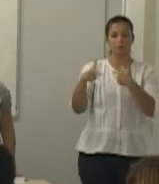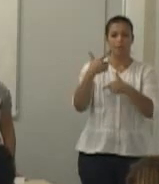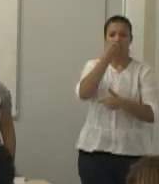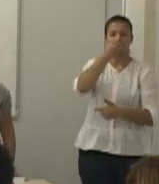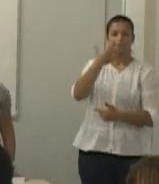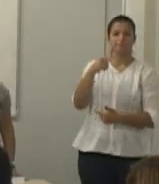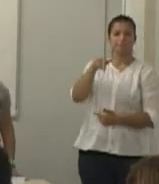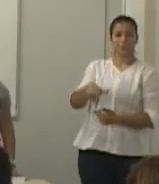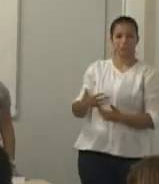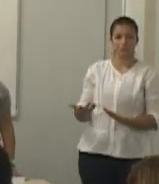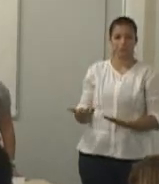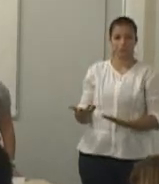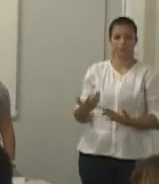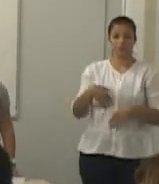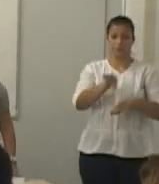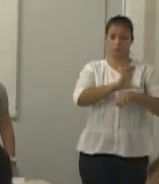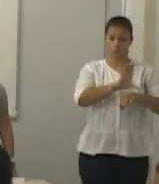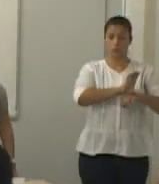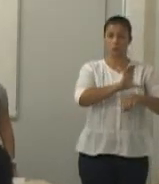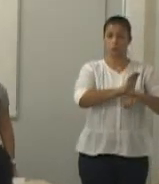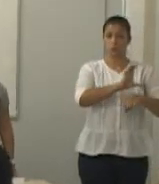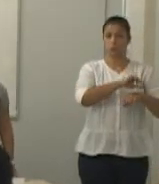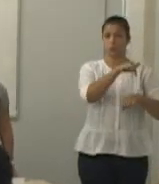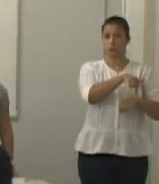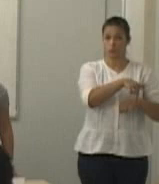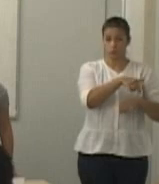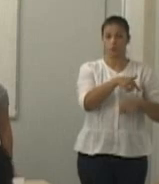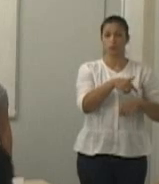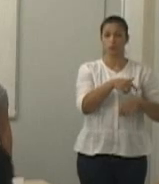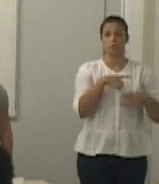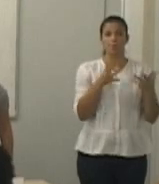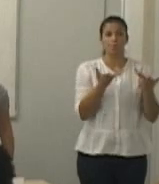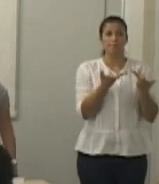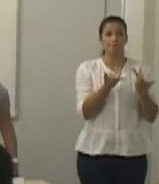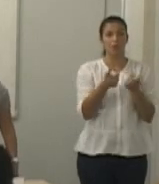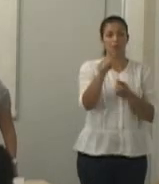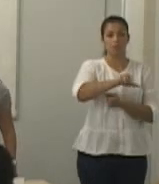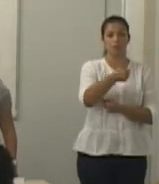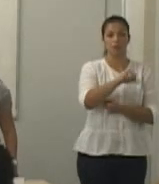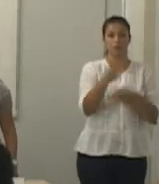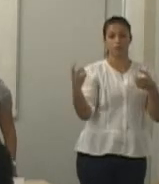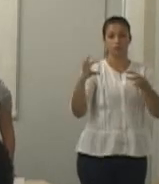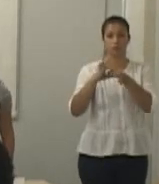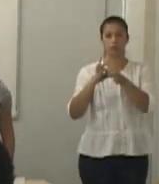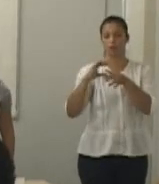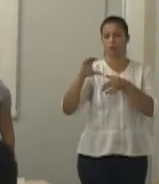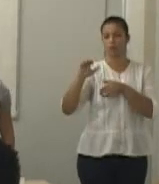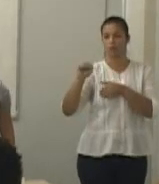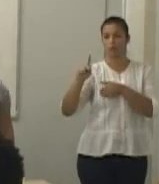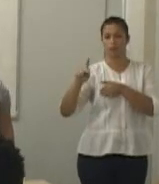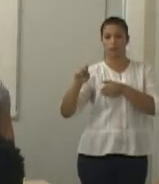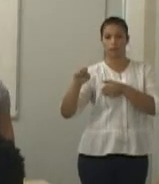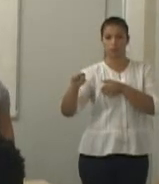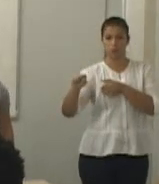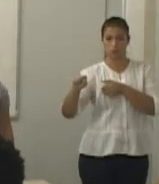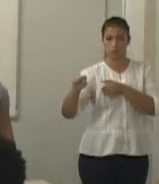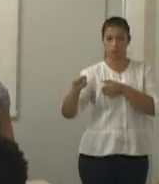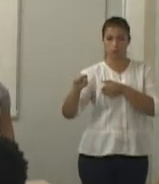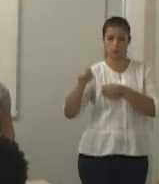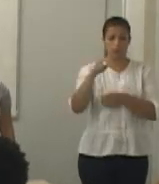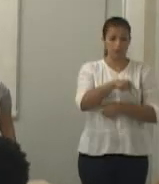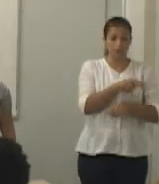esse curso é um dos cursos de melhor avaliação junto a Caps ele tem uma altíssima